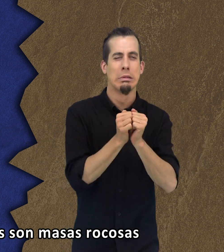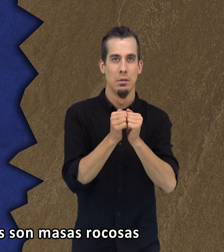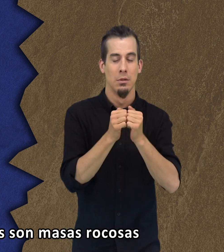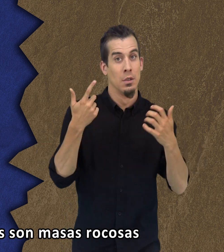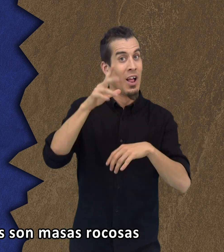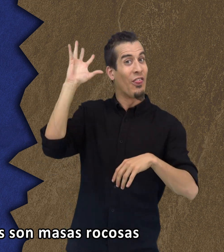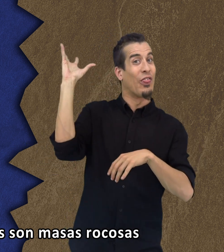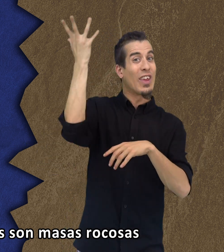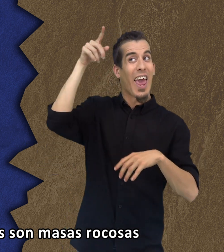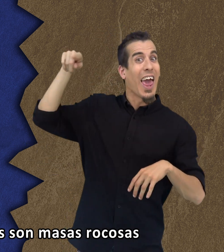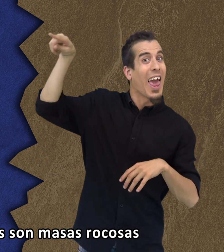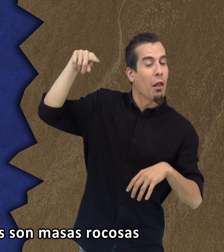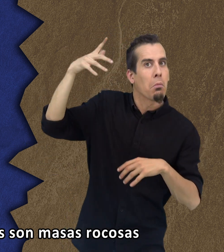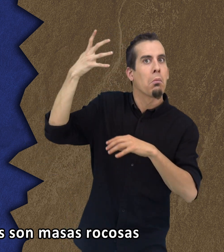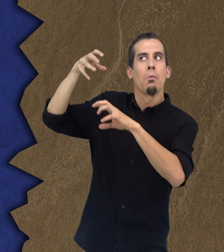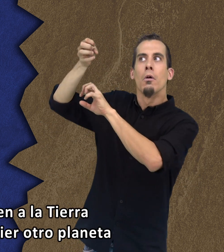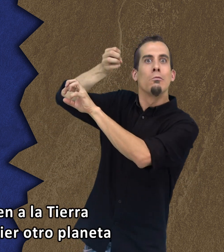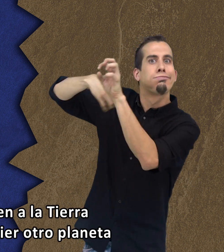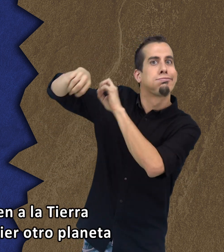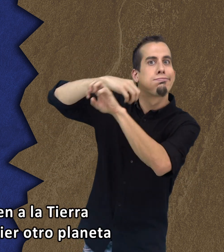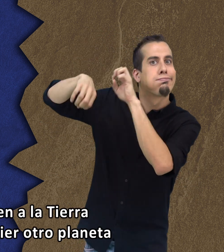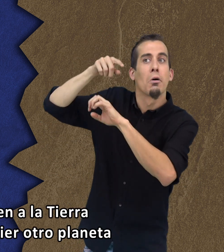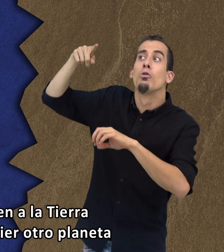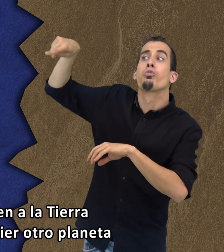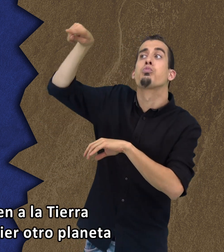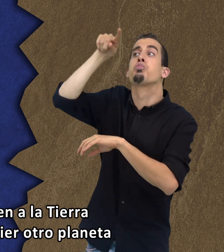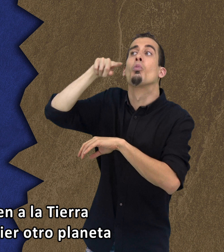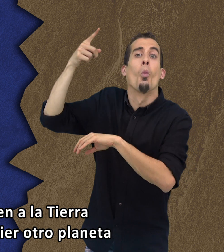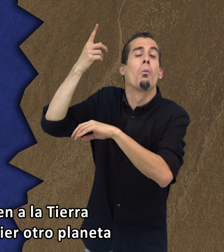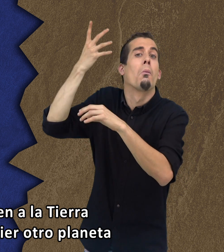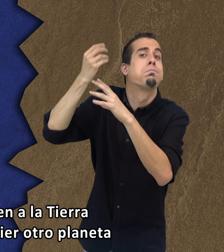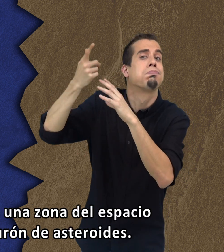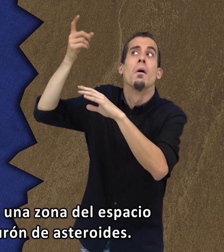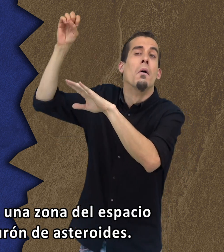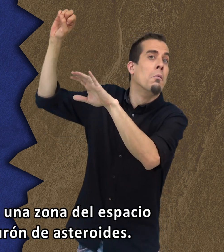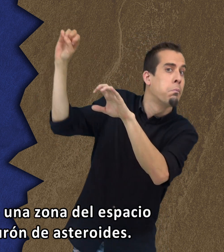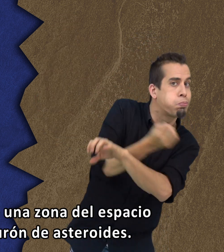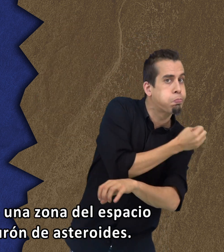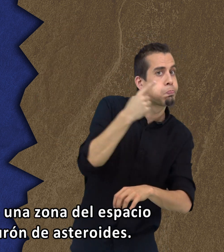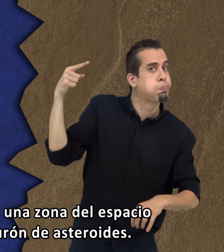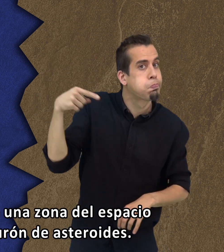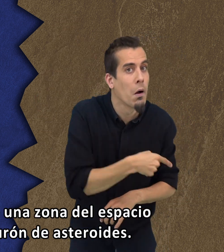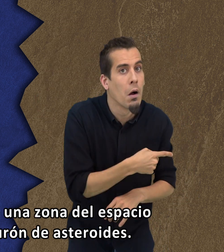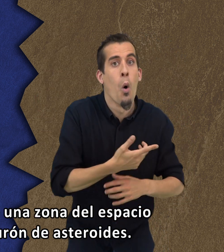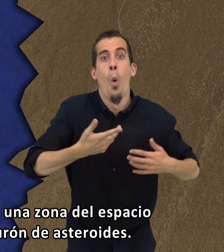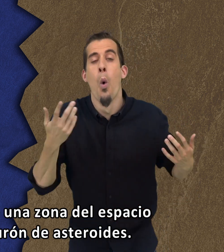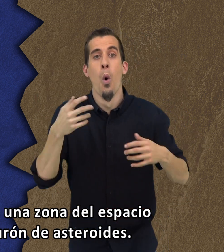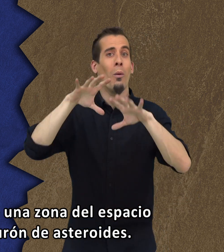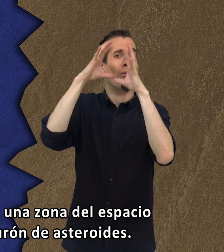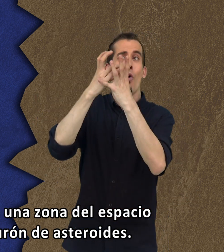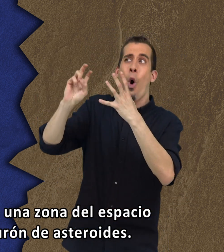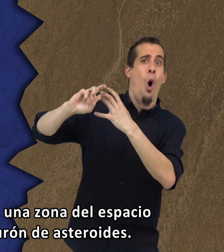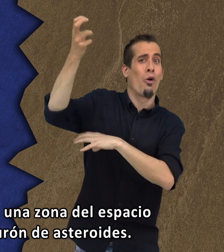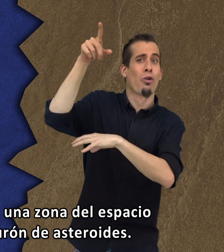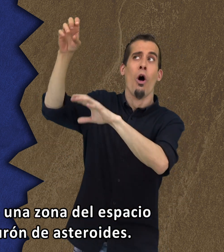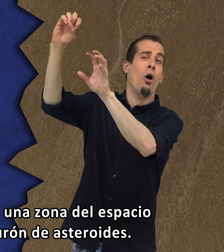los meteoritos son masas rocosas que caen a la tierra oa cualquier otro planeta o satélite desde